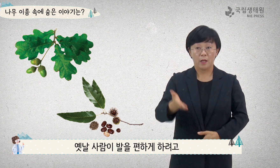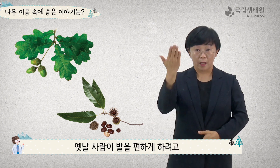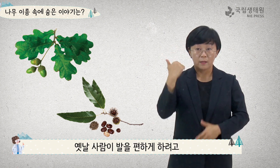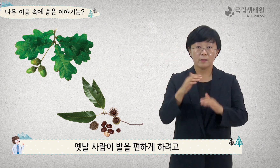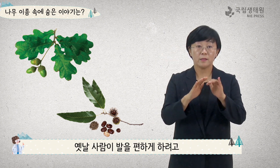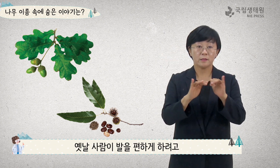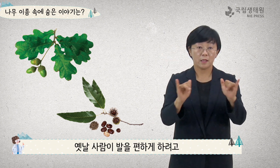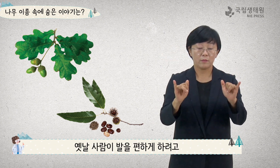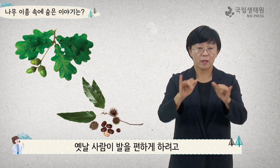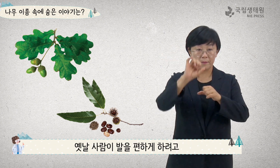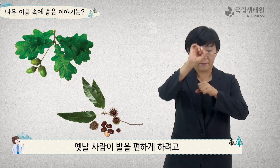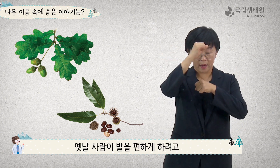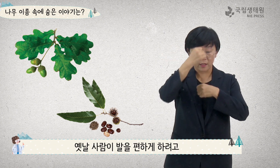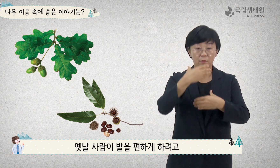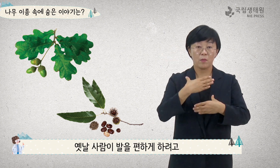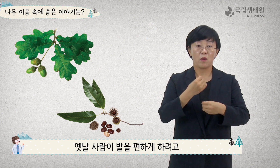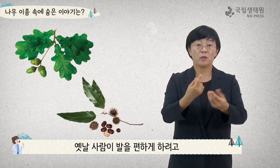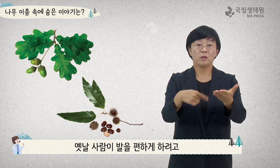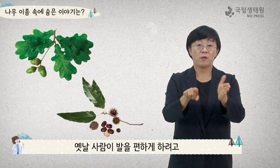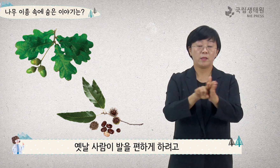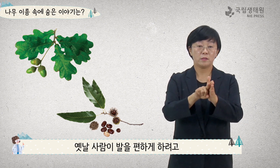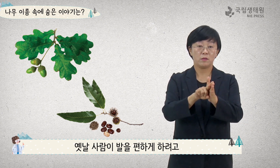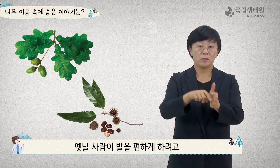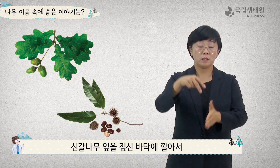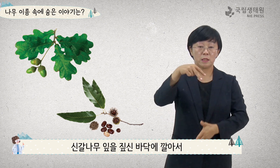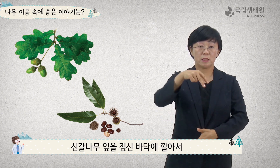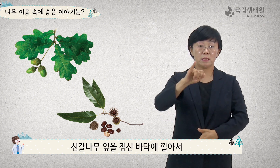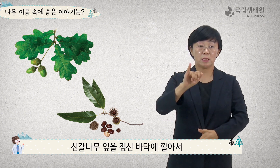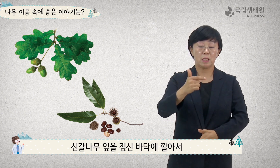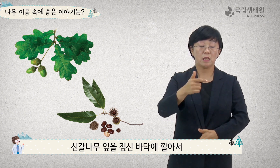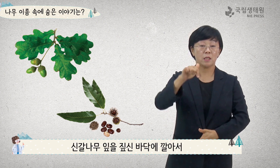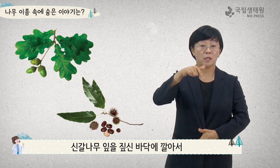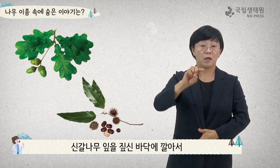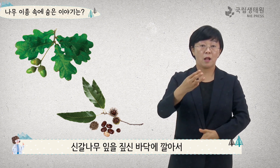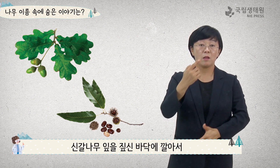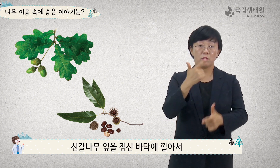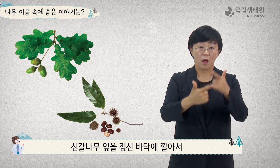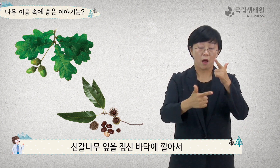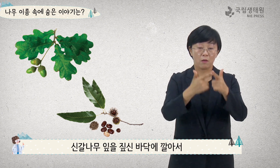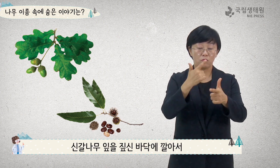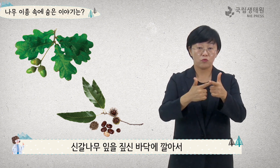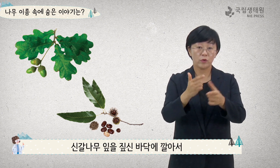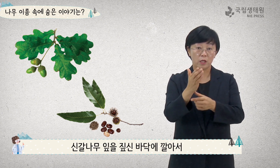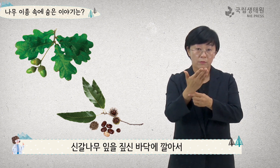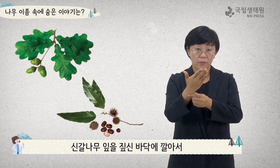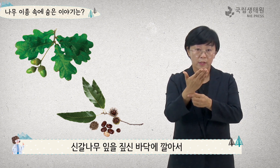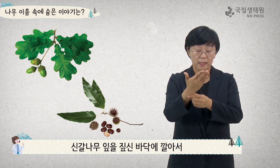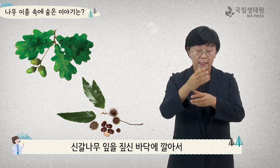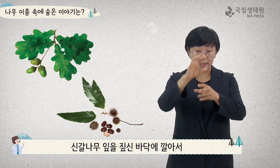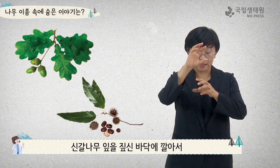옛날 사람이 발을 편하게 하려고 신갈나무 잎을 집신 바닥에 깔아서